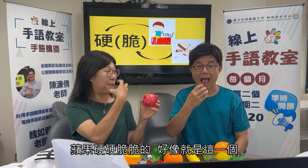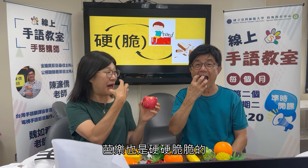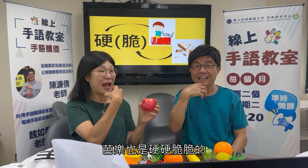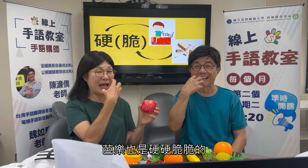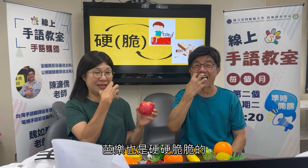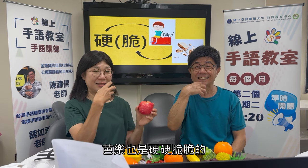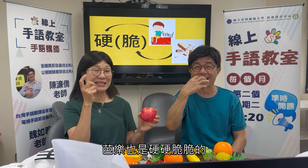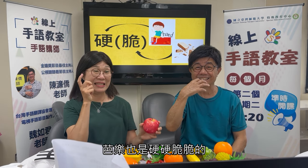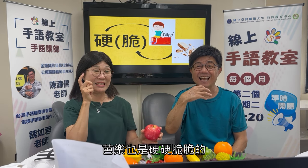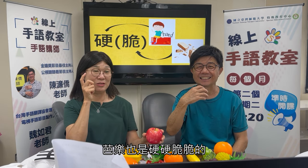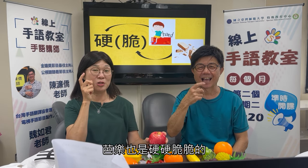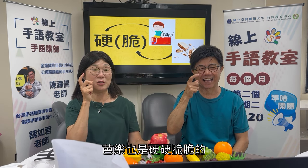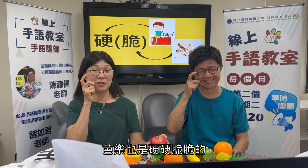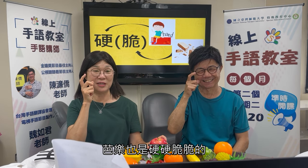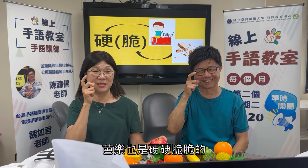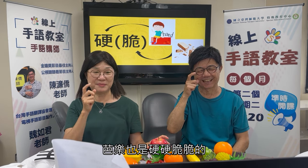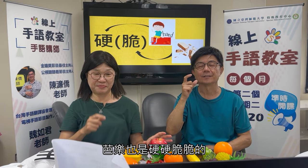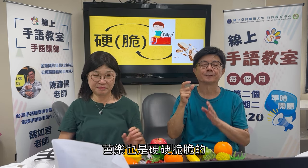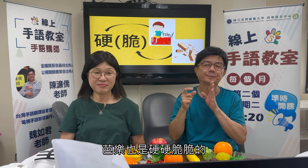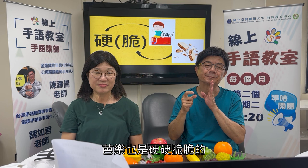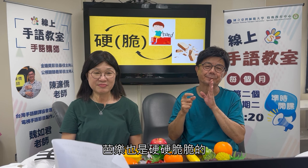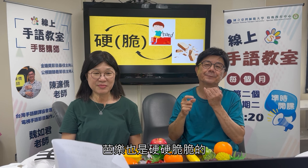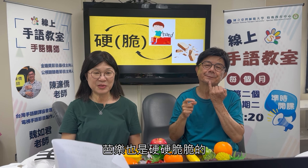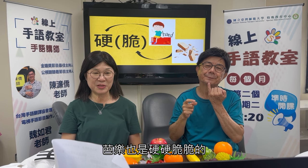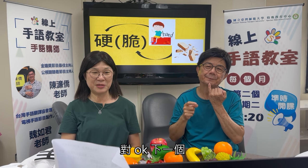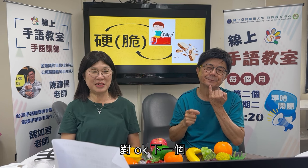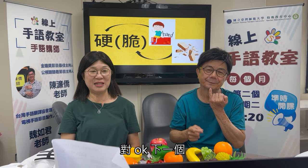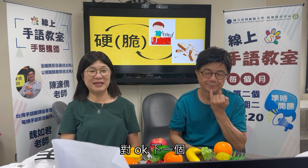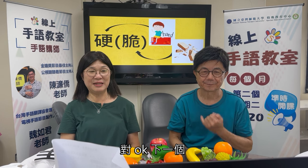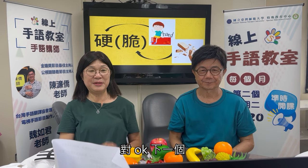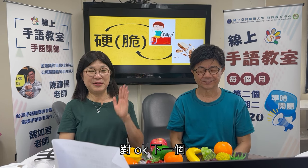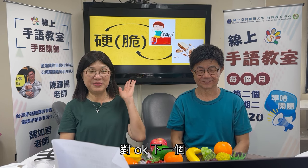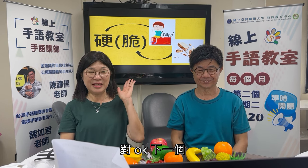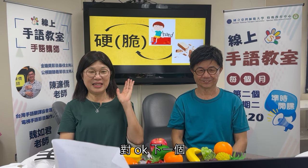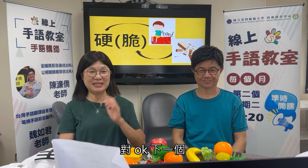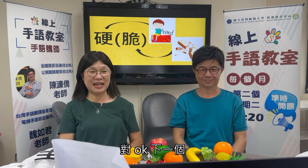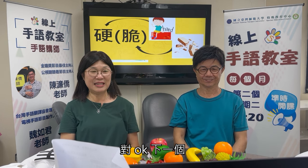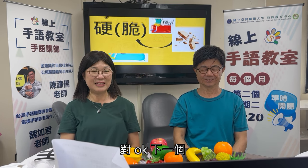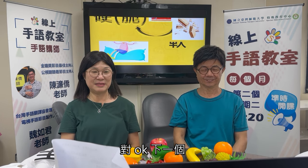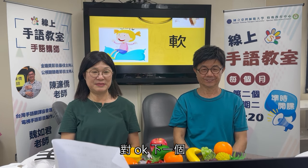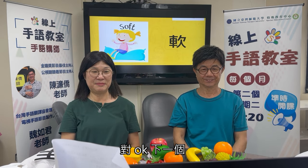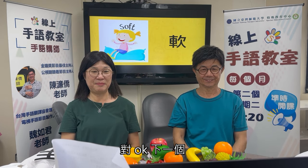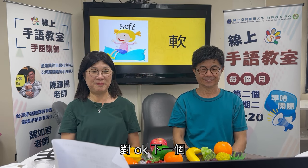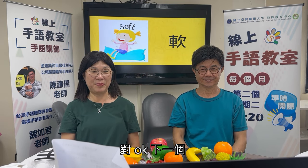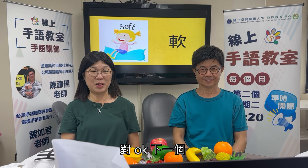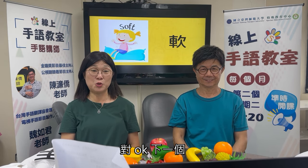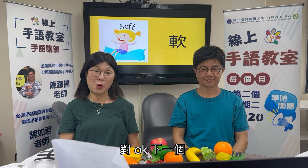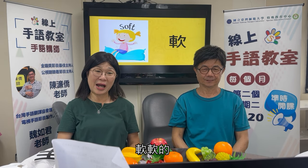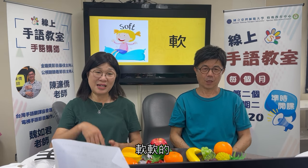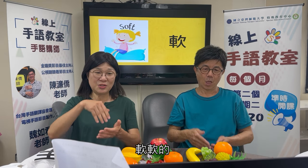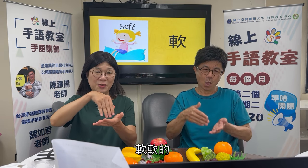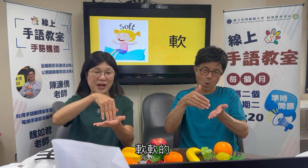芭乐也是硬硬脆脆的，对。OK， 下一个，软软